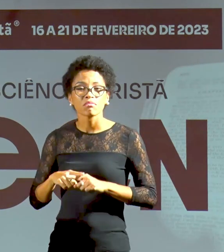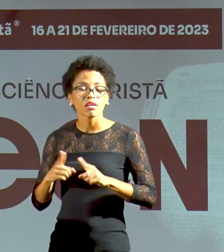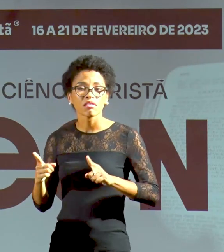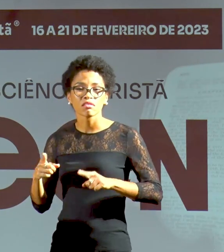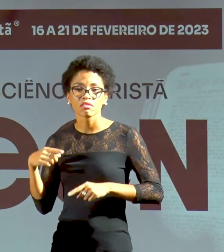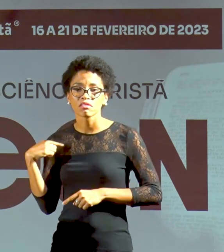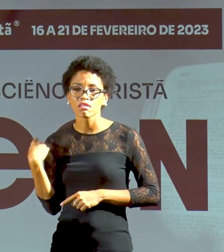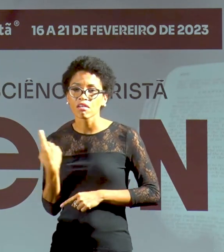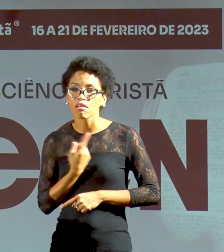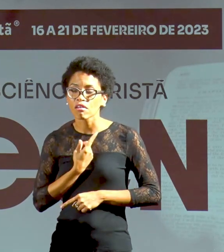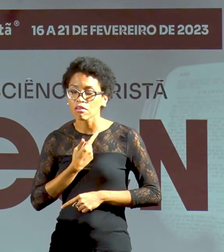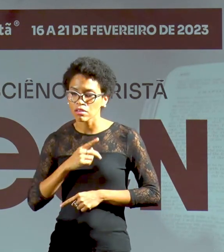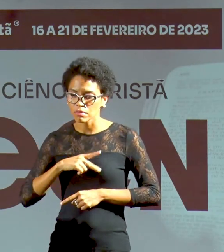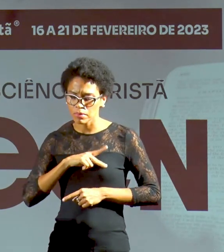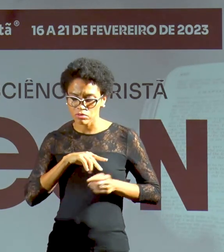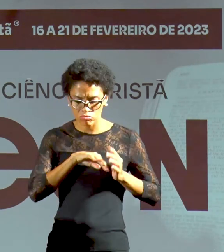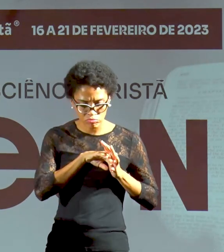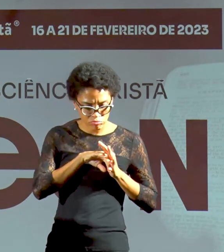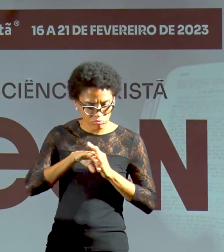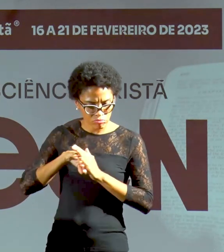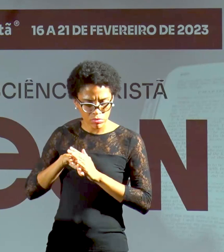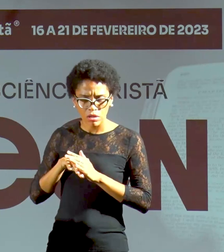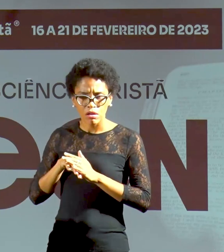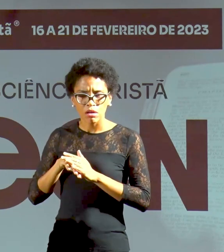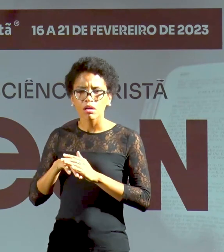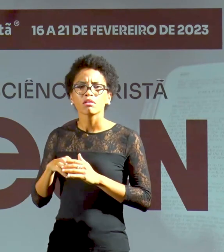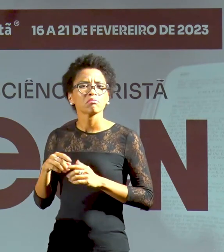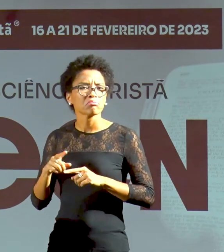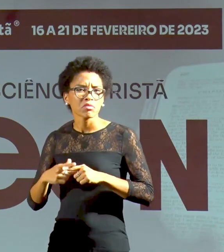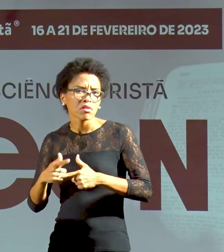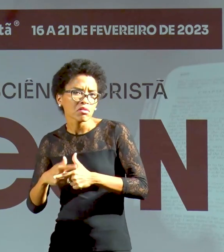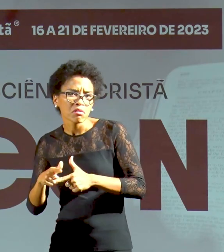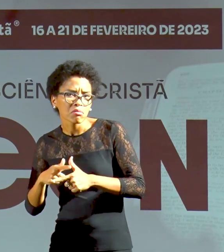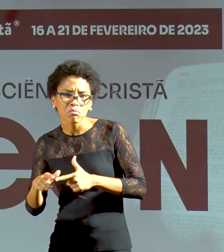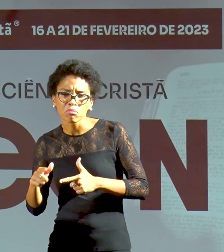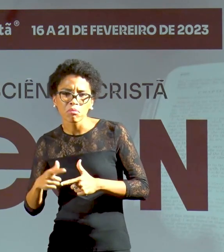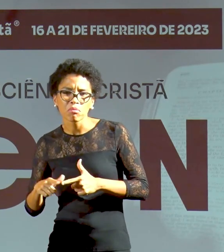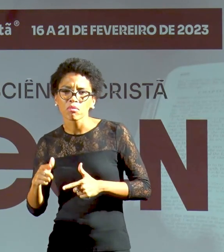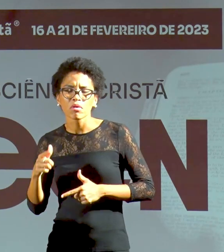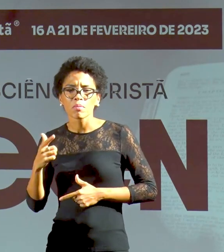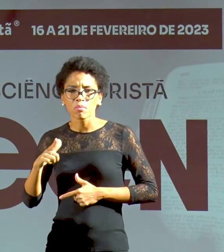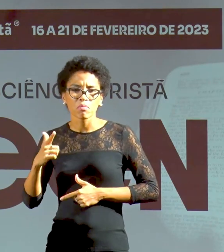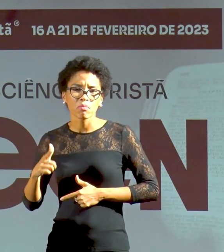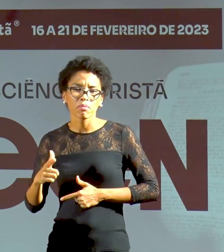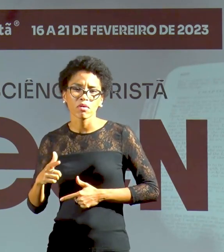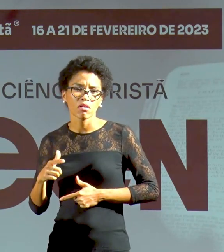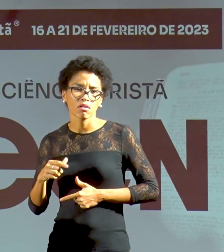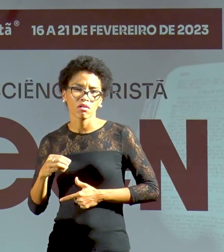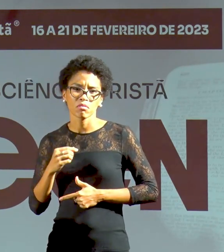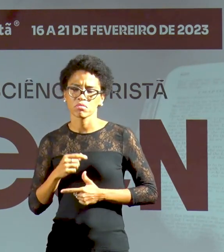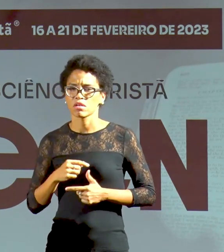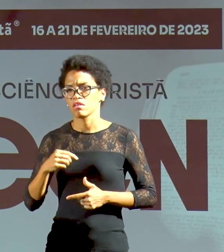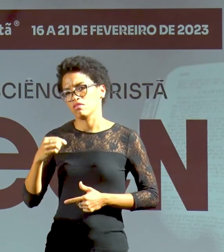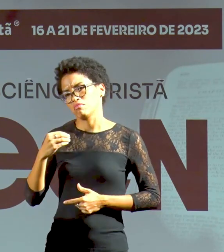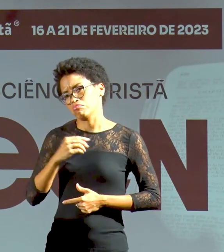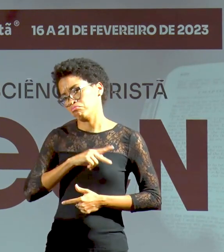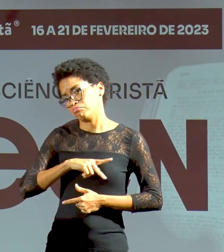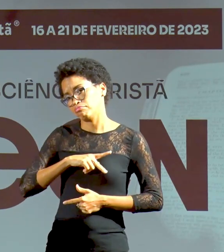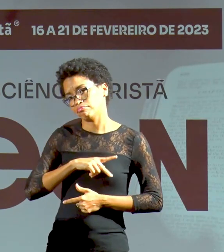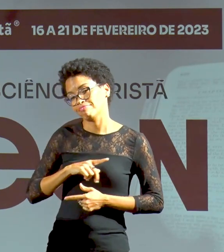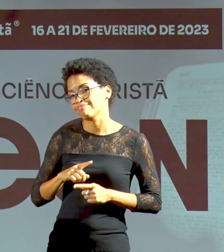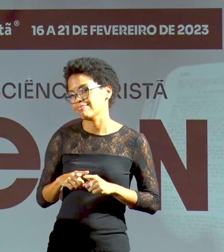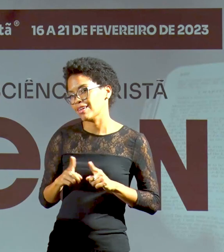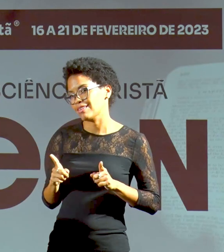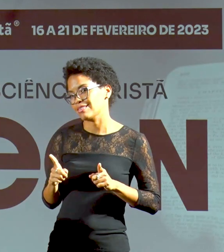não há problema algum em você estar apaixonado estar apaixonado não é pecado a